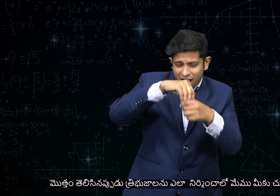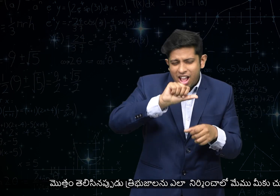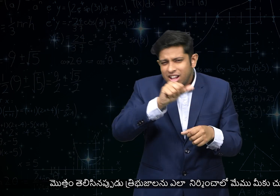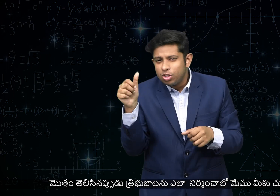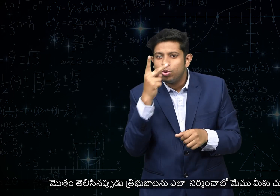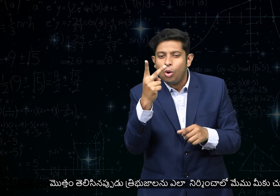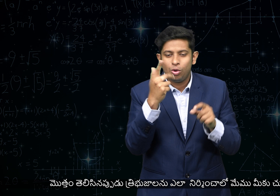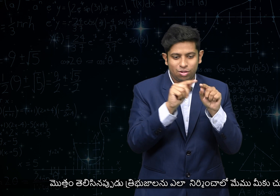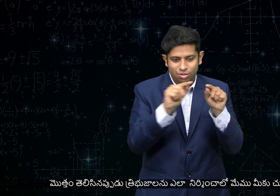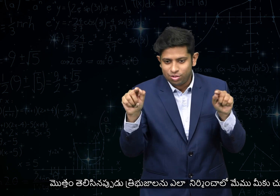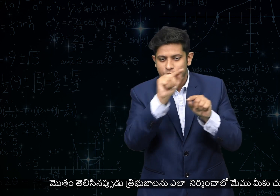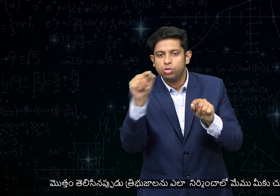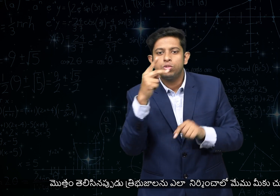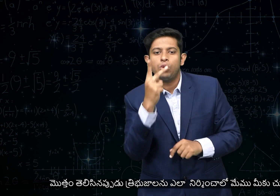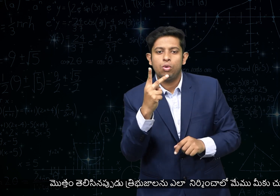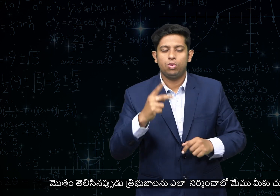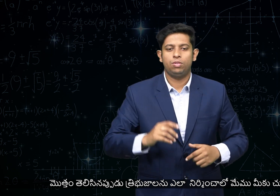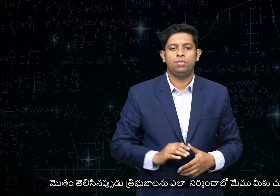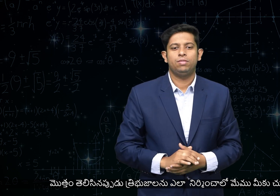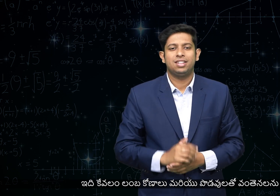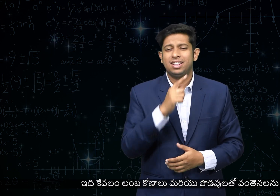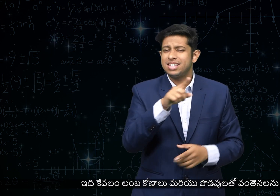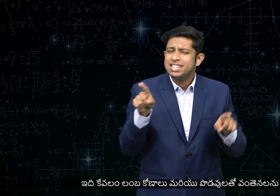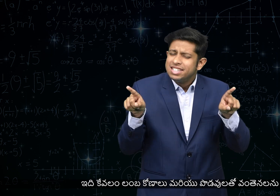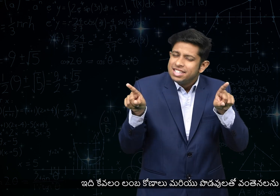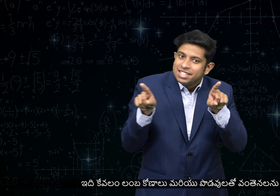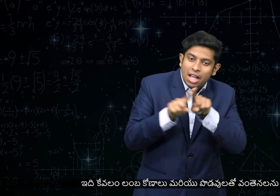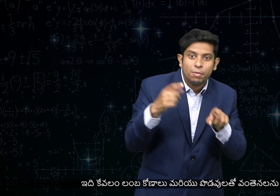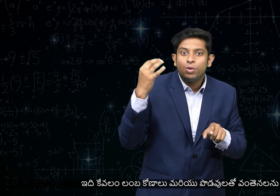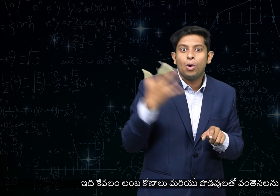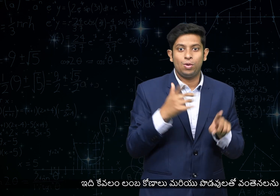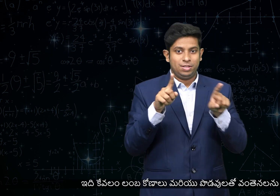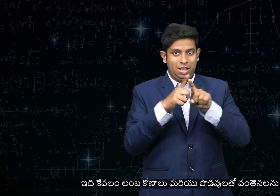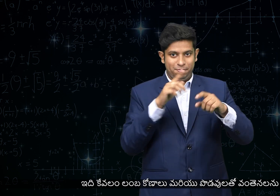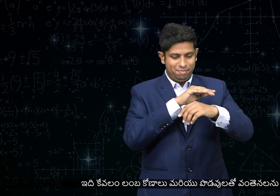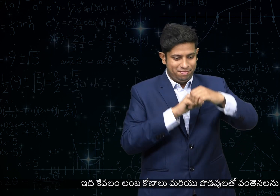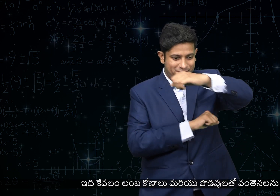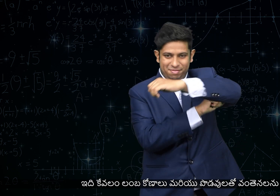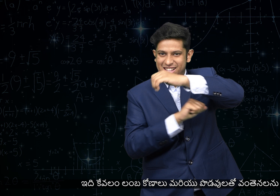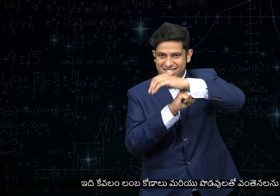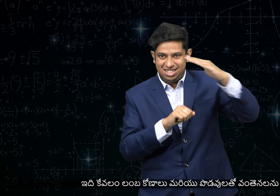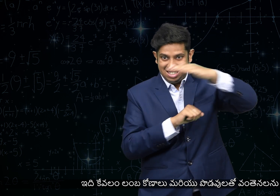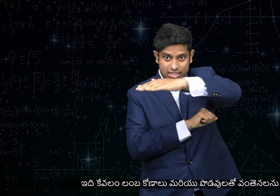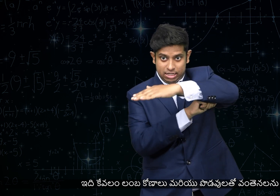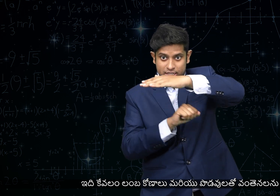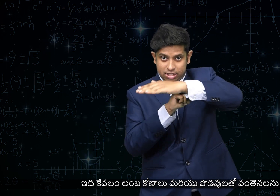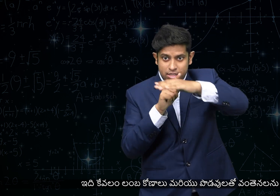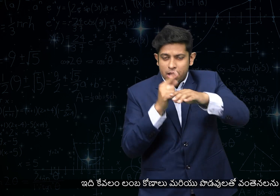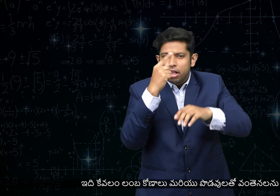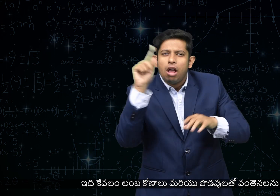నిర్మించాలో మేము మీకు చూపుతాము. ఇది కేవలం లంబకోణాలు మరియు పొడవులతో